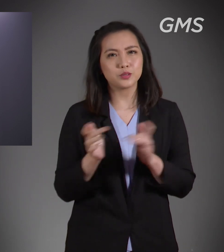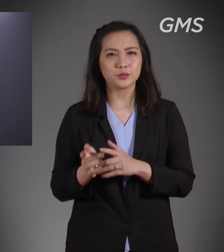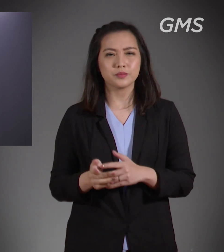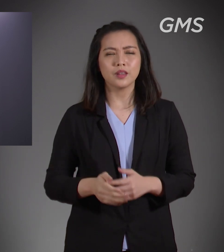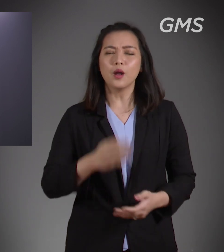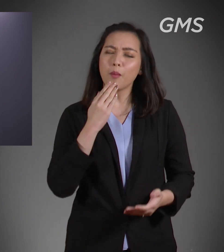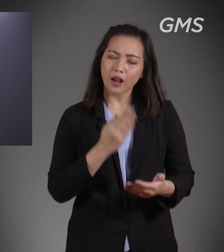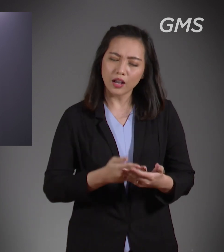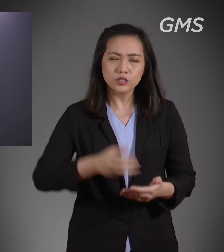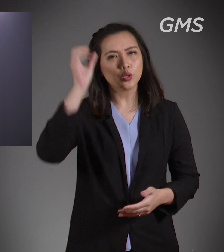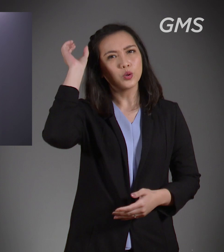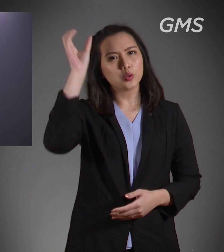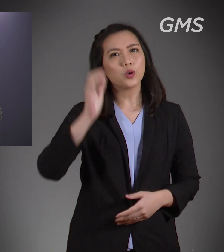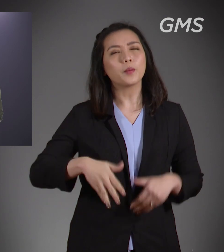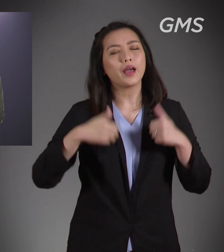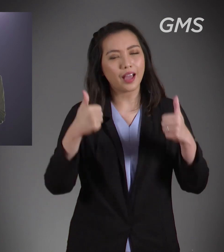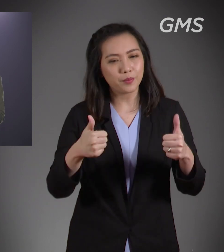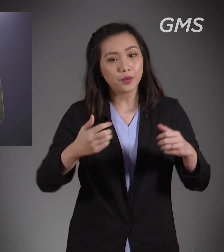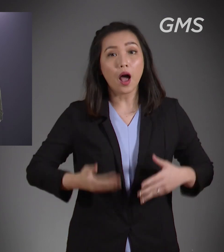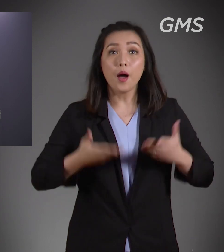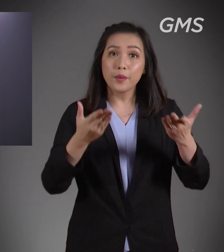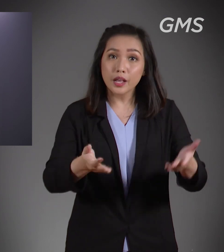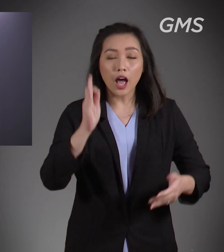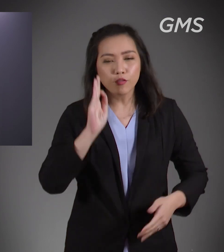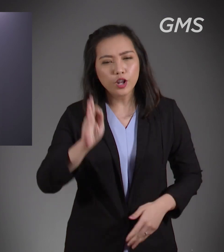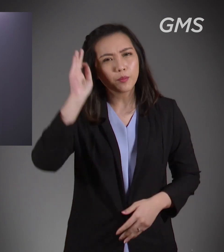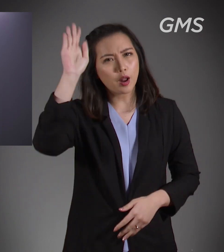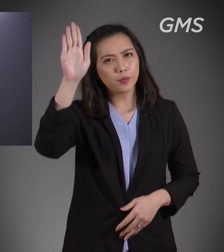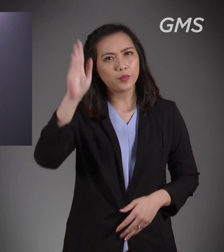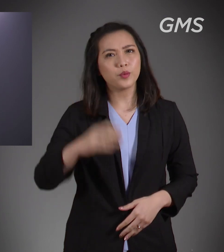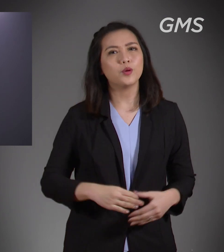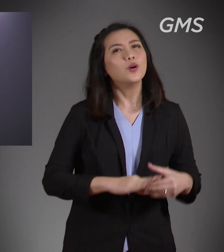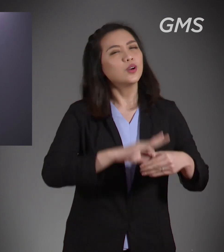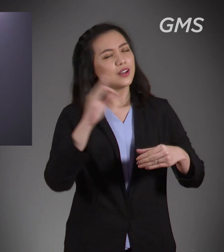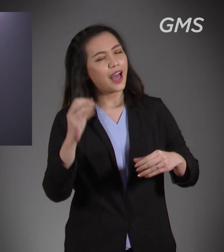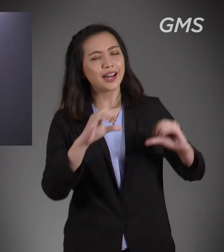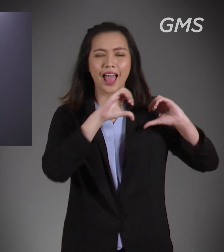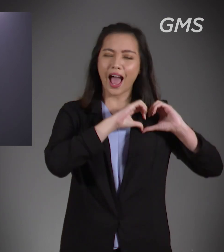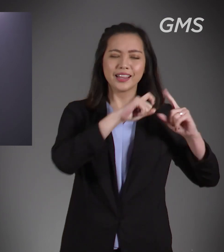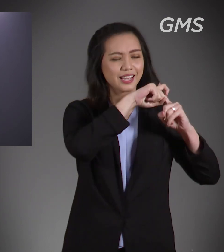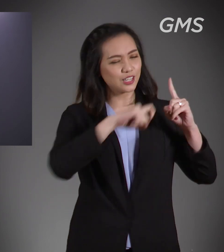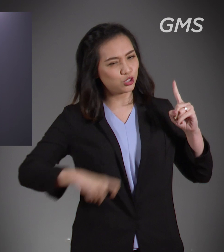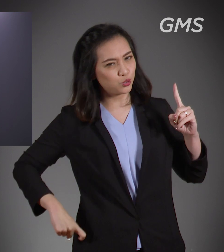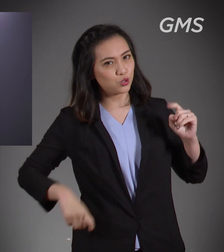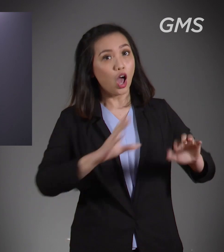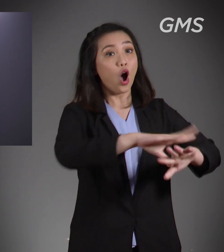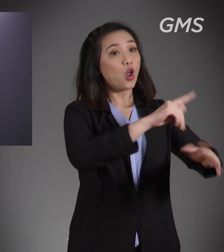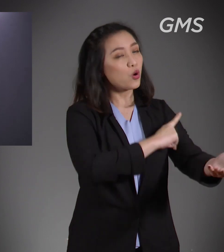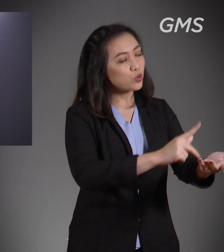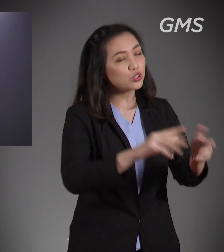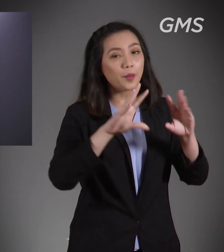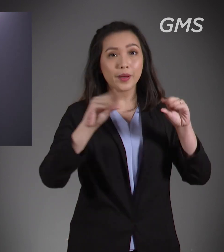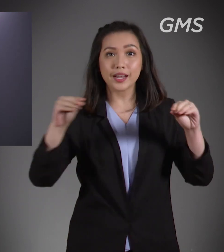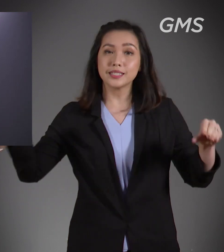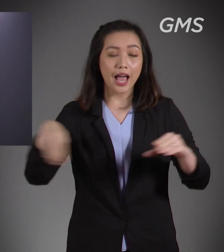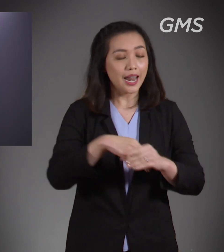kebaikan-Mu. Sampaikan sabda-Mu, beri kami pengajaran yang keluar dari hati Kristus. Roh Kudus bekerjalah di hati